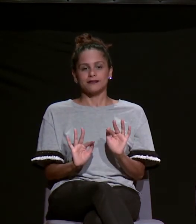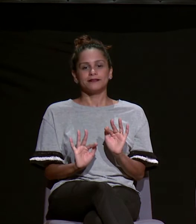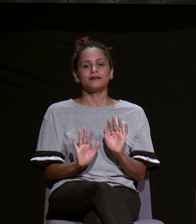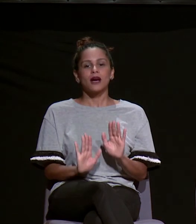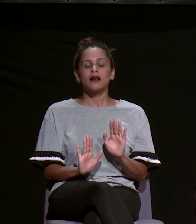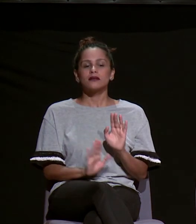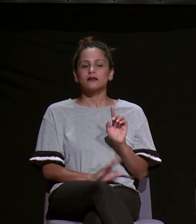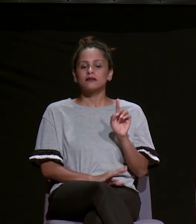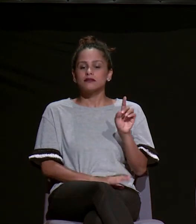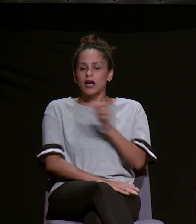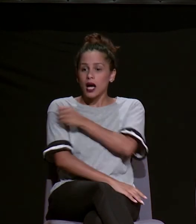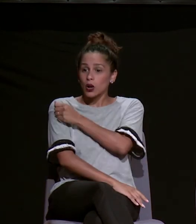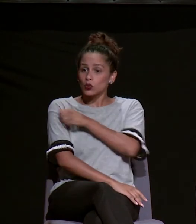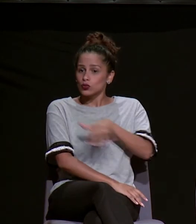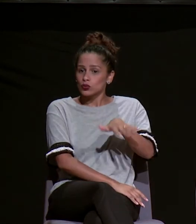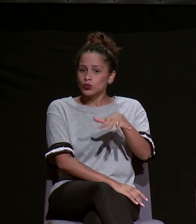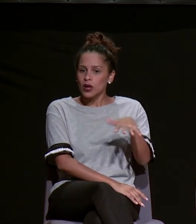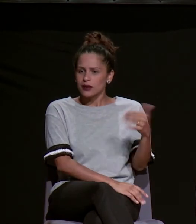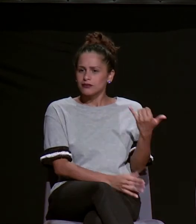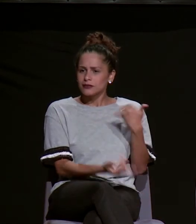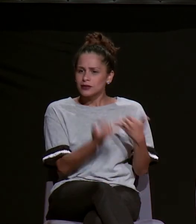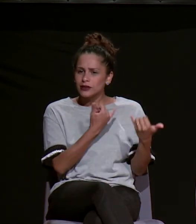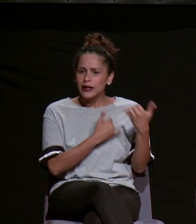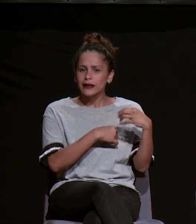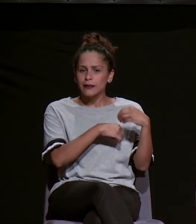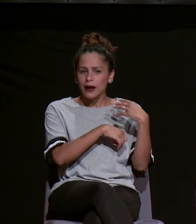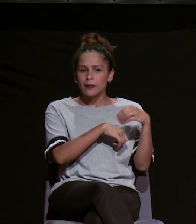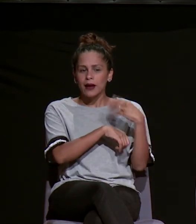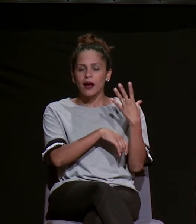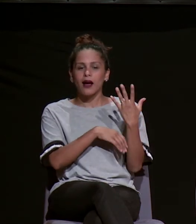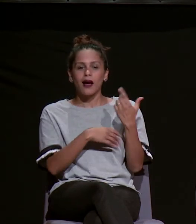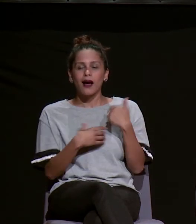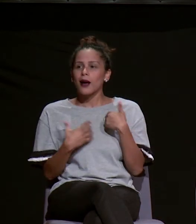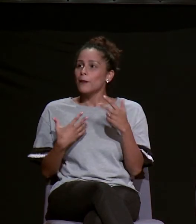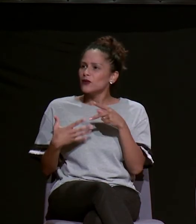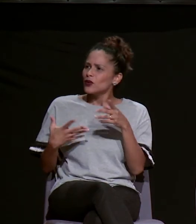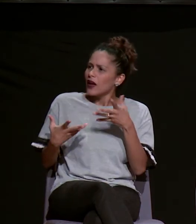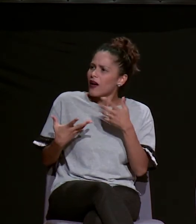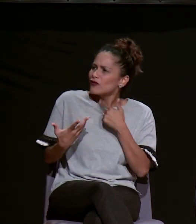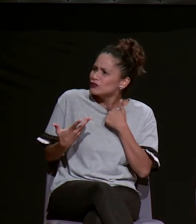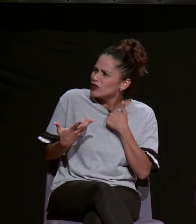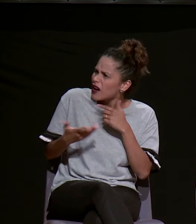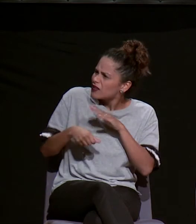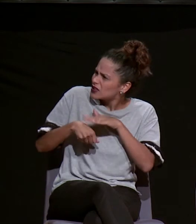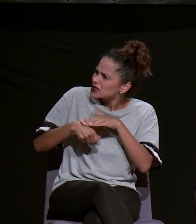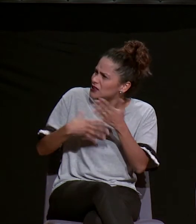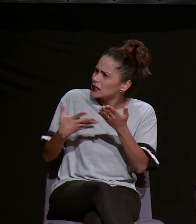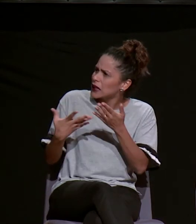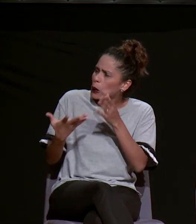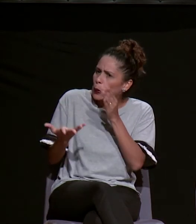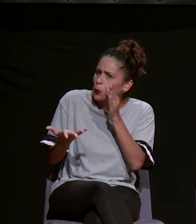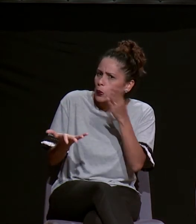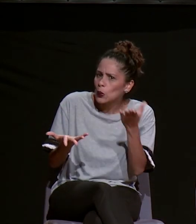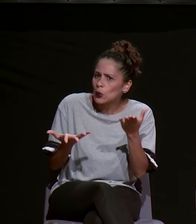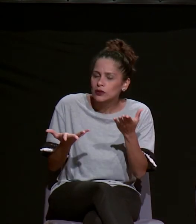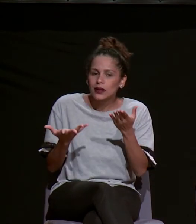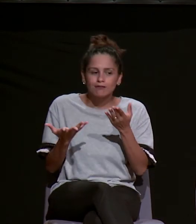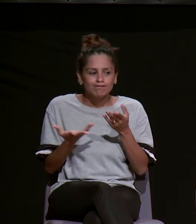os alunos dizem: professor, eu estou a fim de fazer isso, fiquei curioso sobre isso, e aí você percebe que aquilo